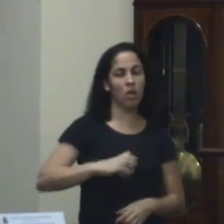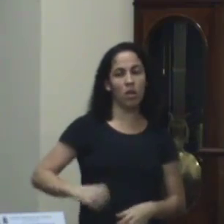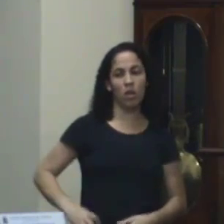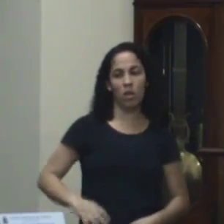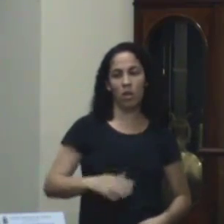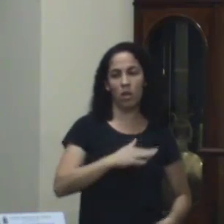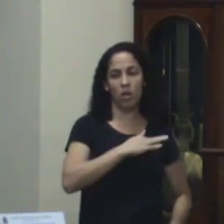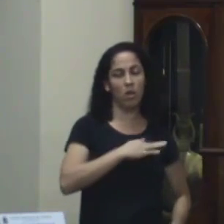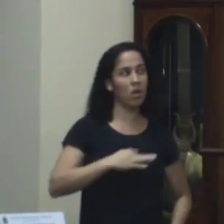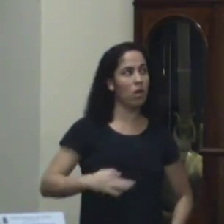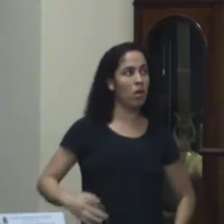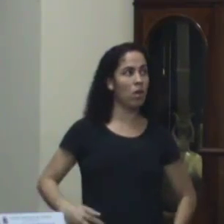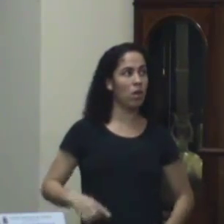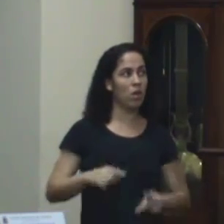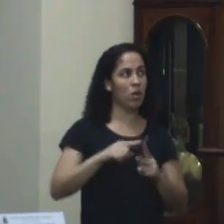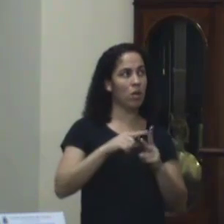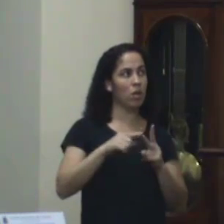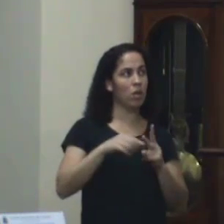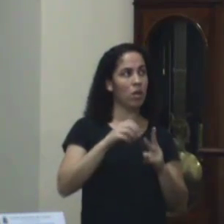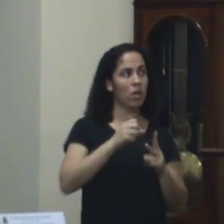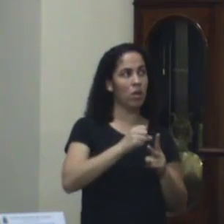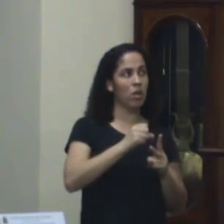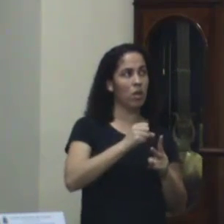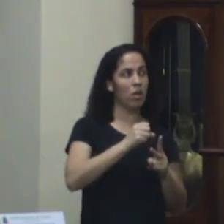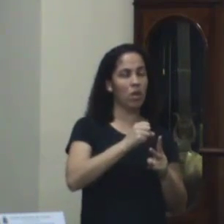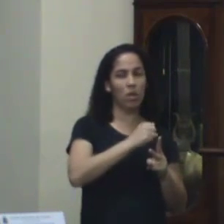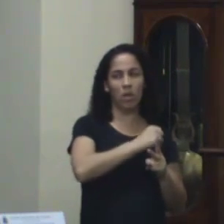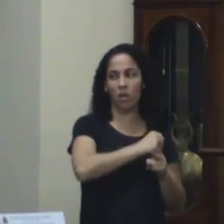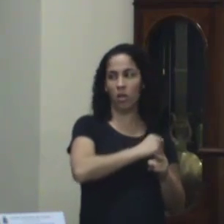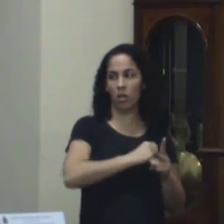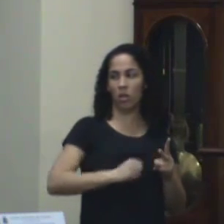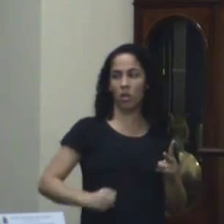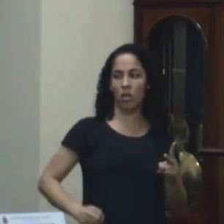federais, dois senadores representando